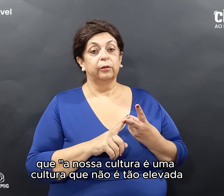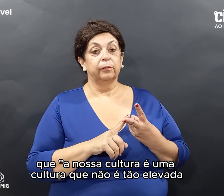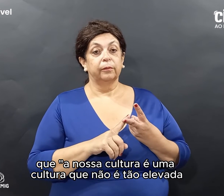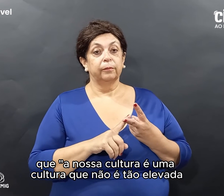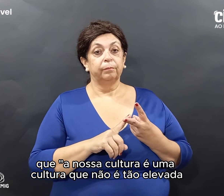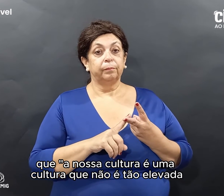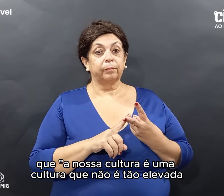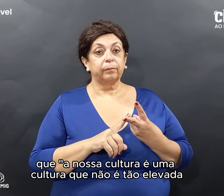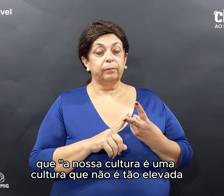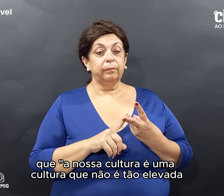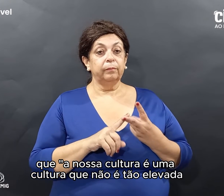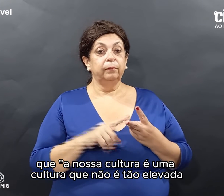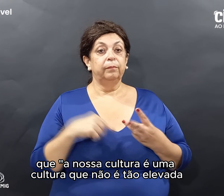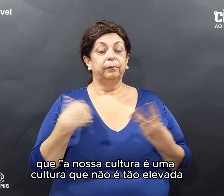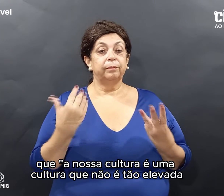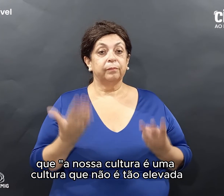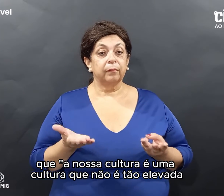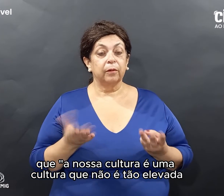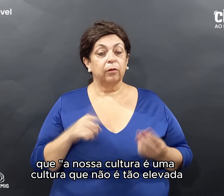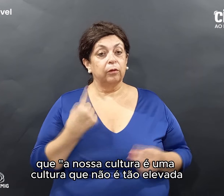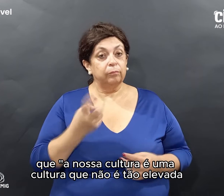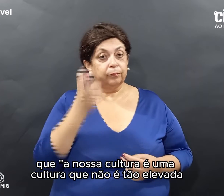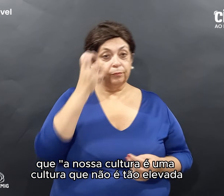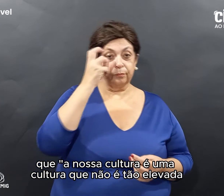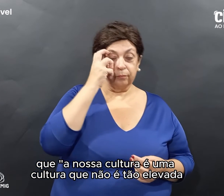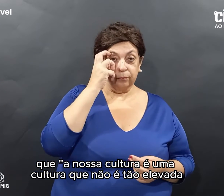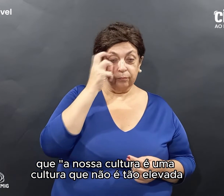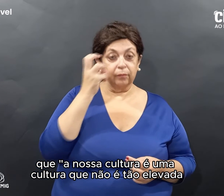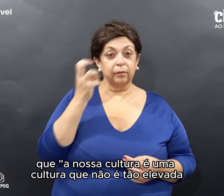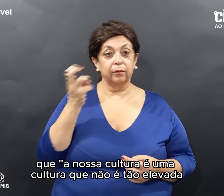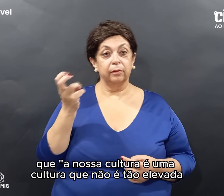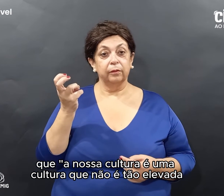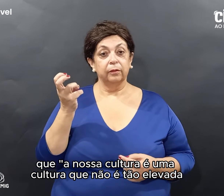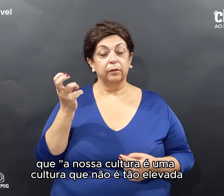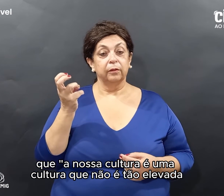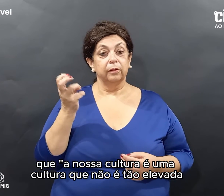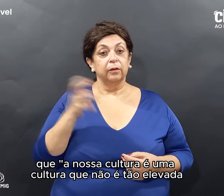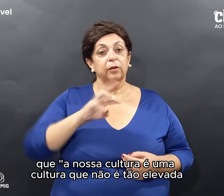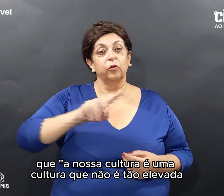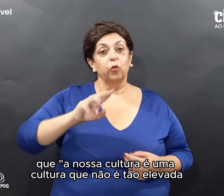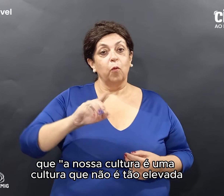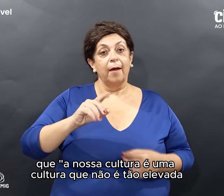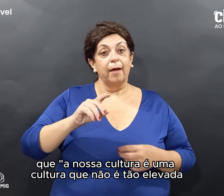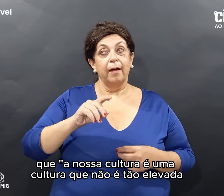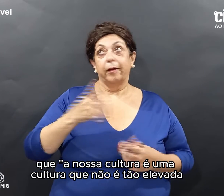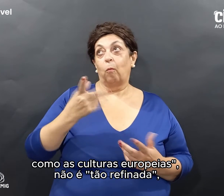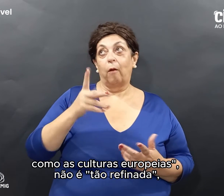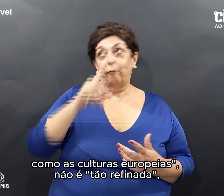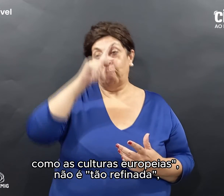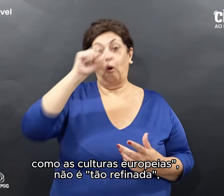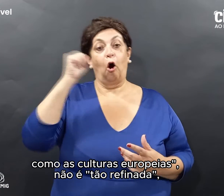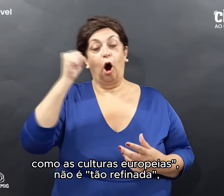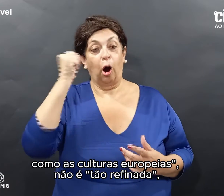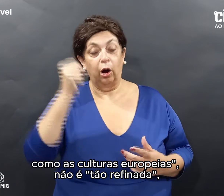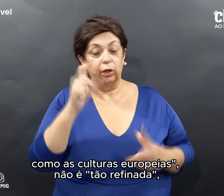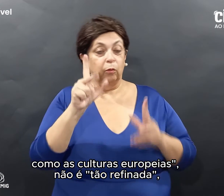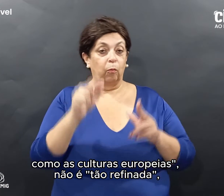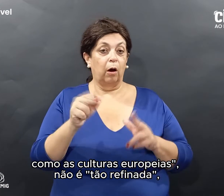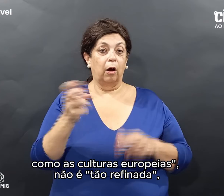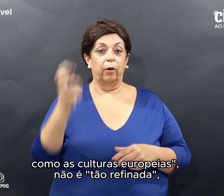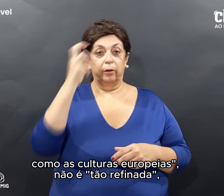a nossa cultura é uma cultura que não é tão elevada, né, como as